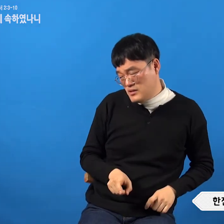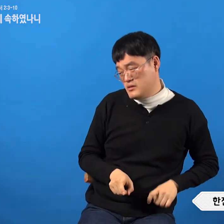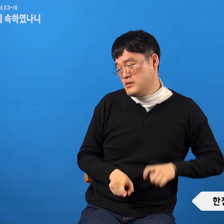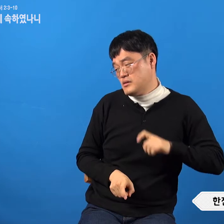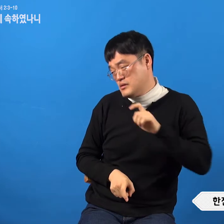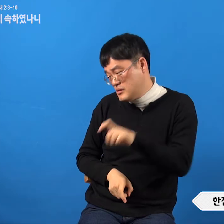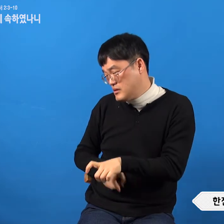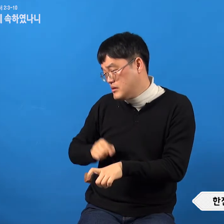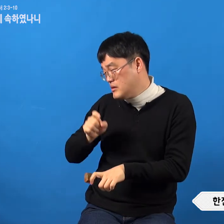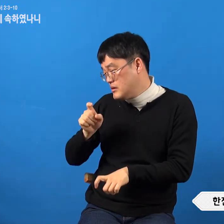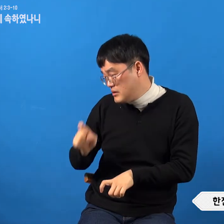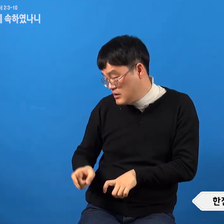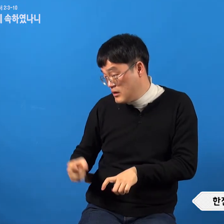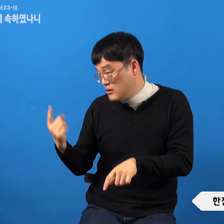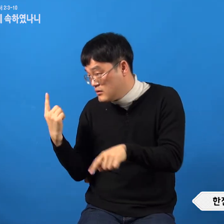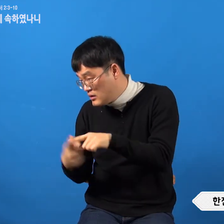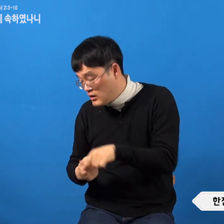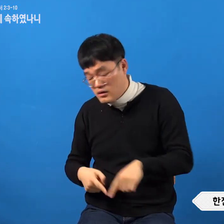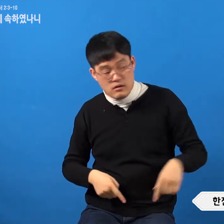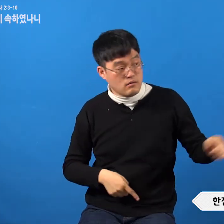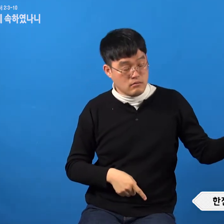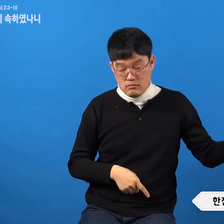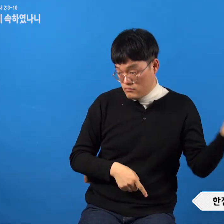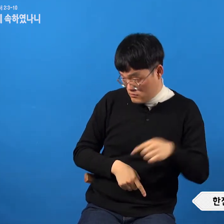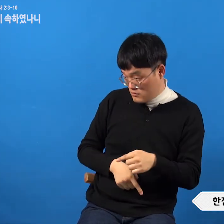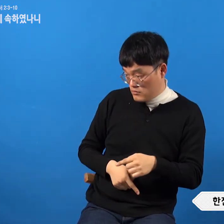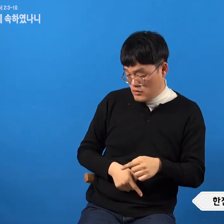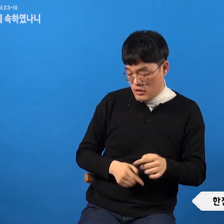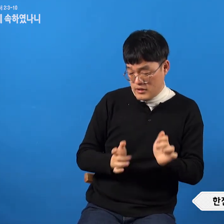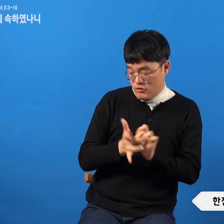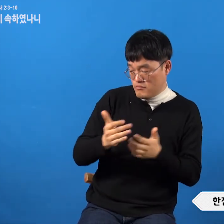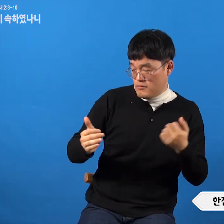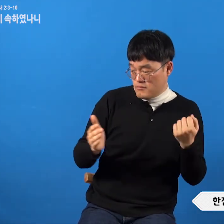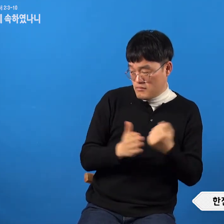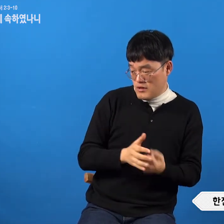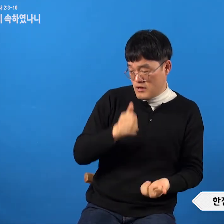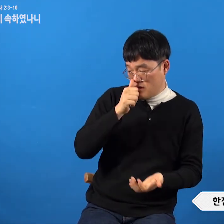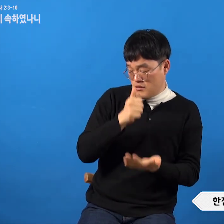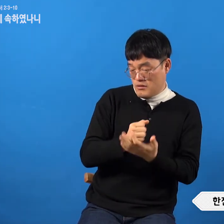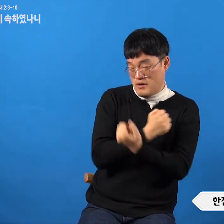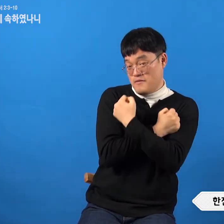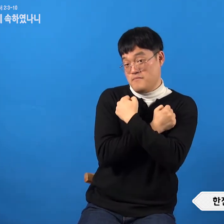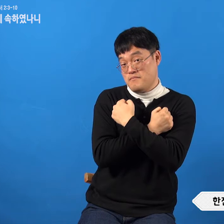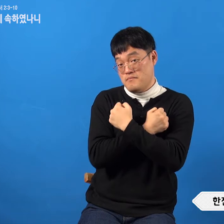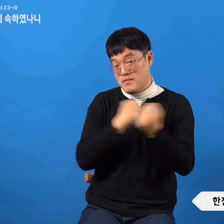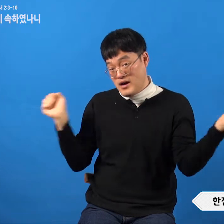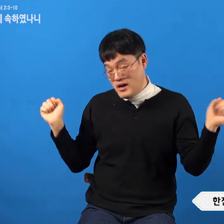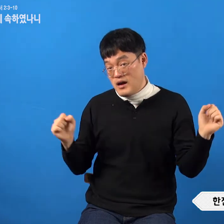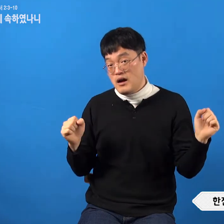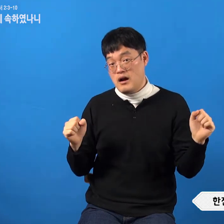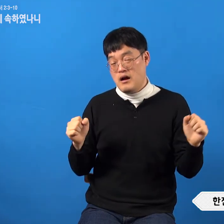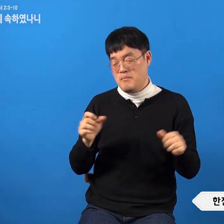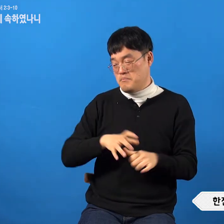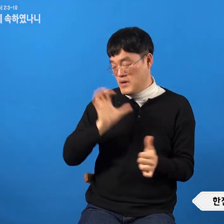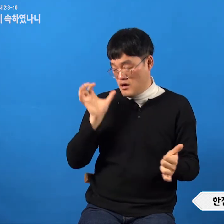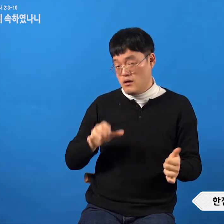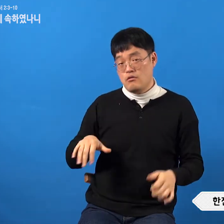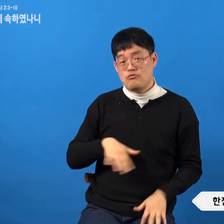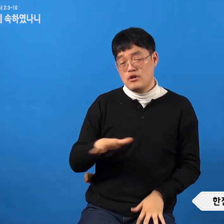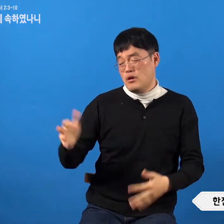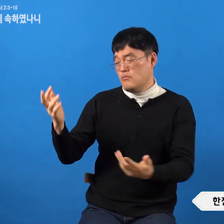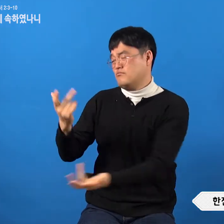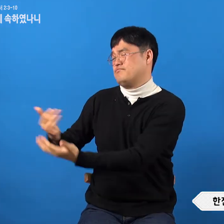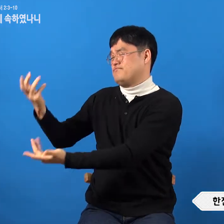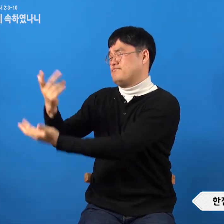걸음 나아가던 사람 아닙니까? 사실 사형장의 그린 마일, 그거하고는 비교가 되지 않습니다. 우리는